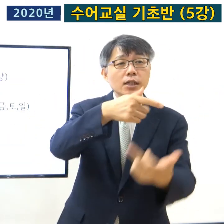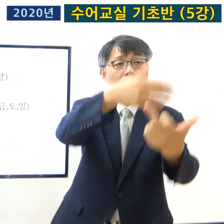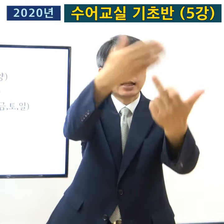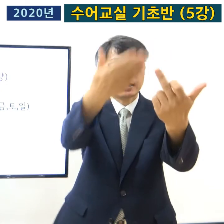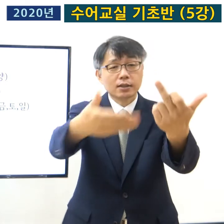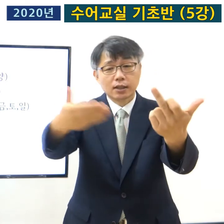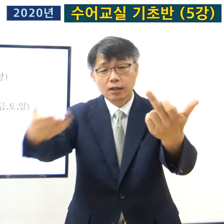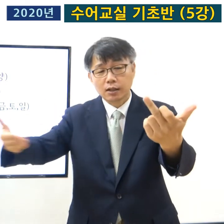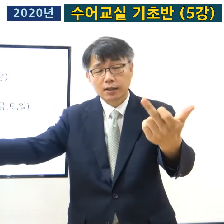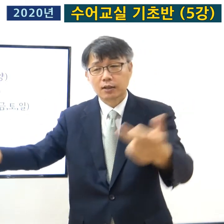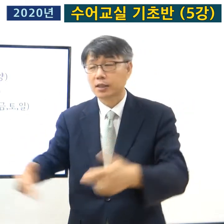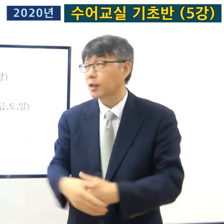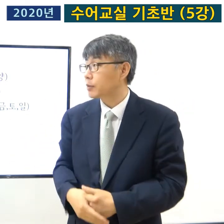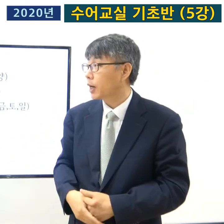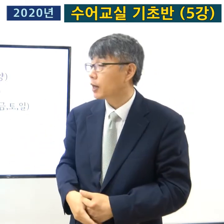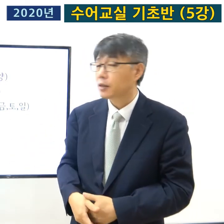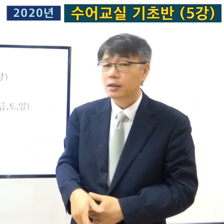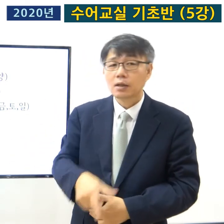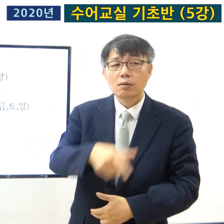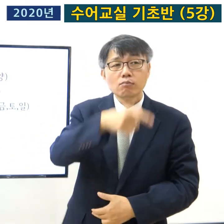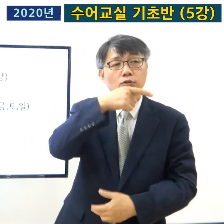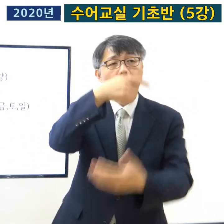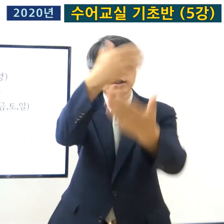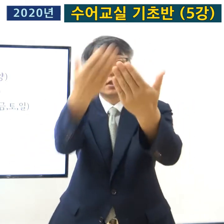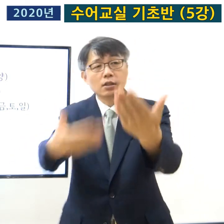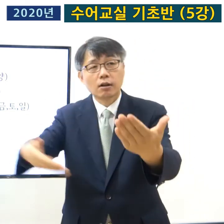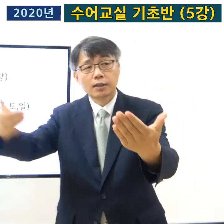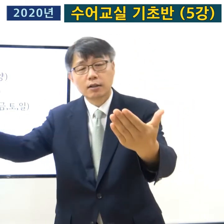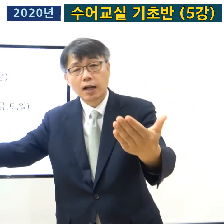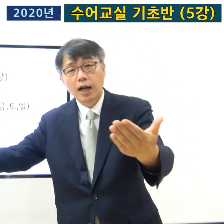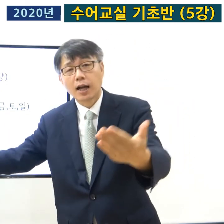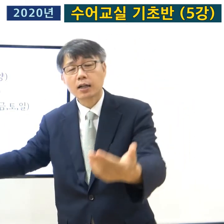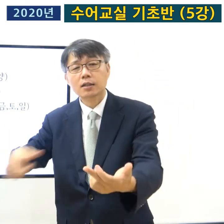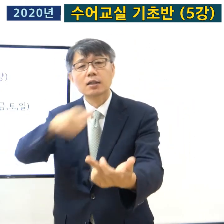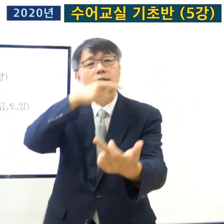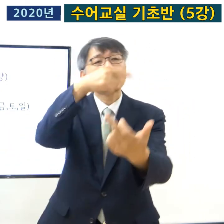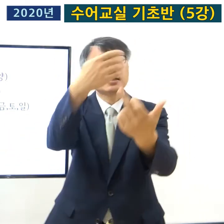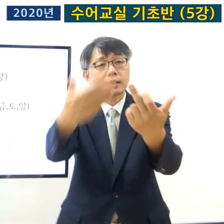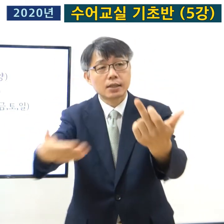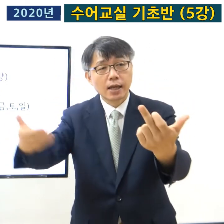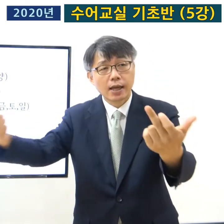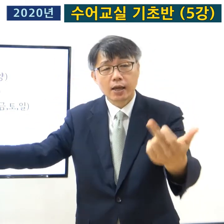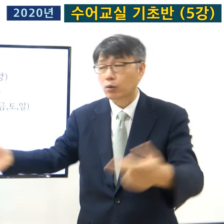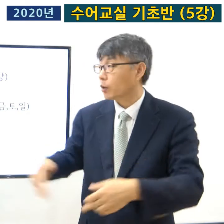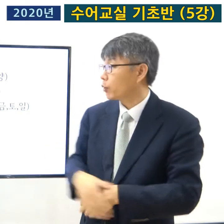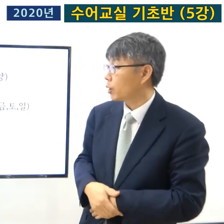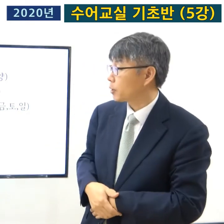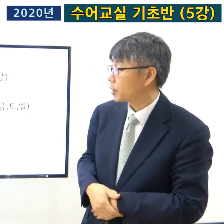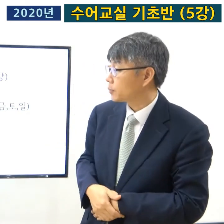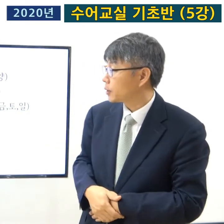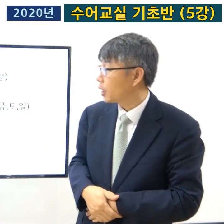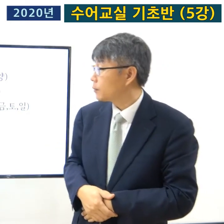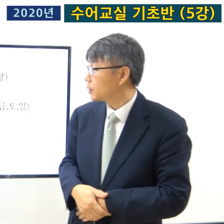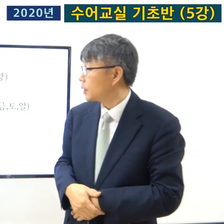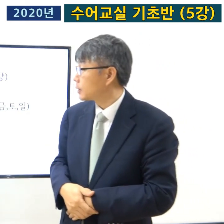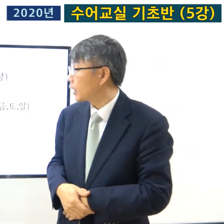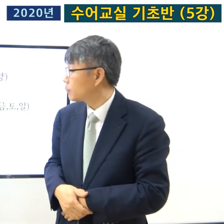물이 산에서 이렇게 흘러가는 거 시내입니다. 물이 흘러가는 거 강, 시내 이렇게 표현하면 되겠습니다. 산은